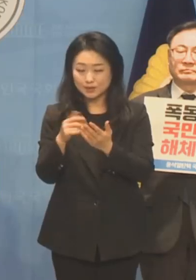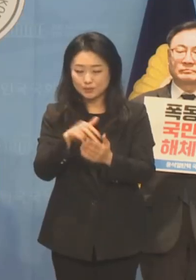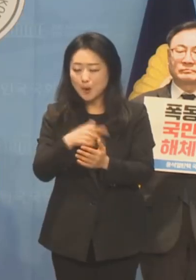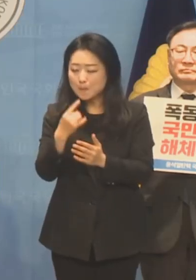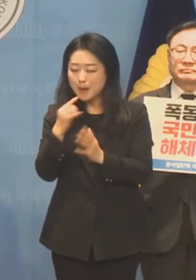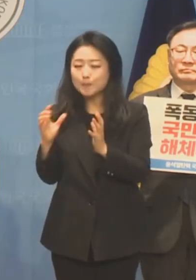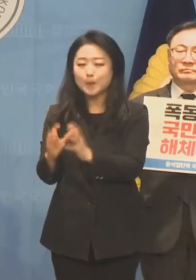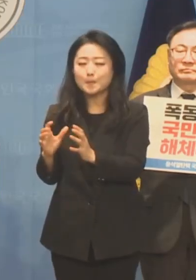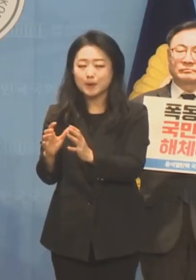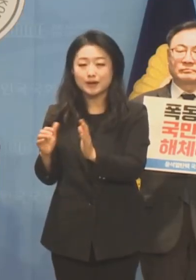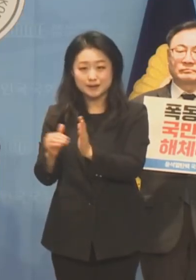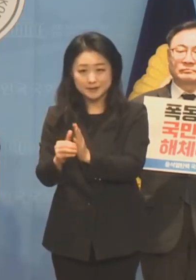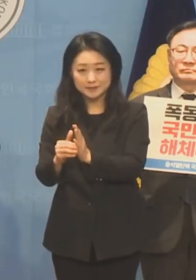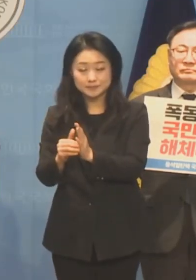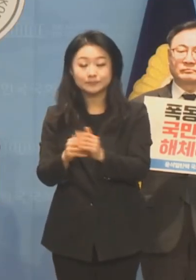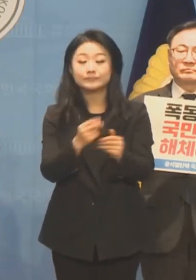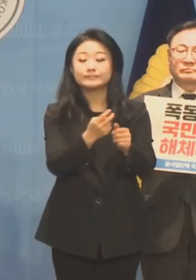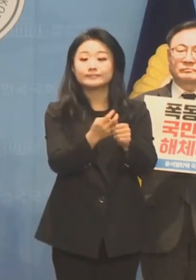그리고 탄핵